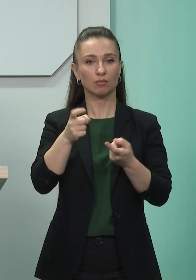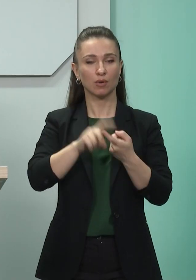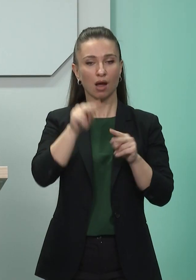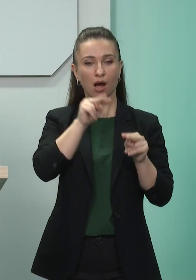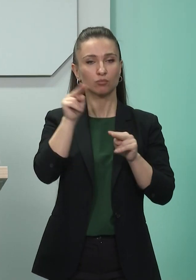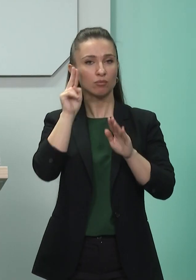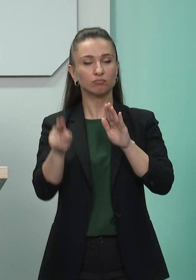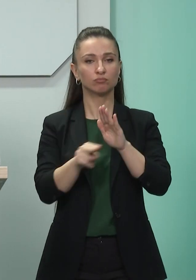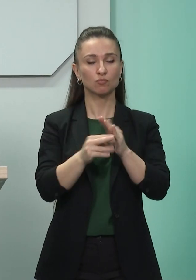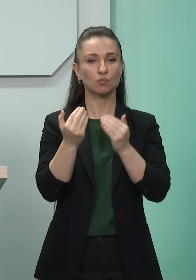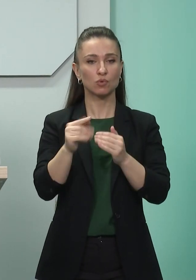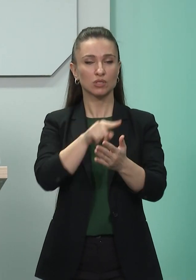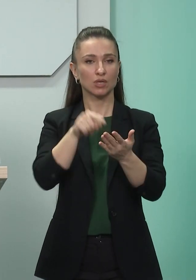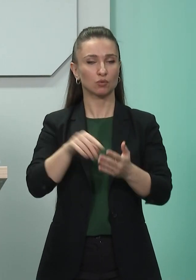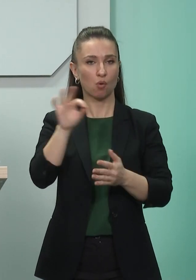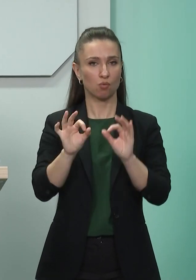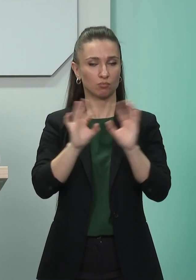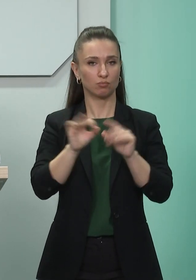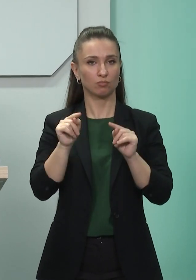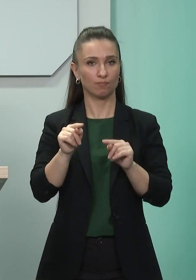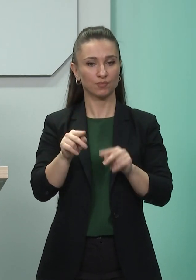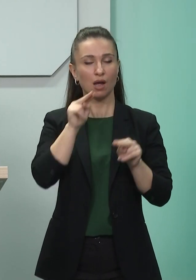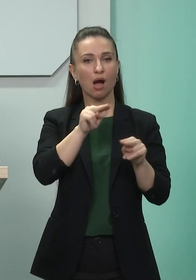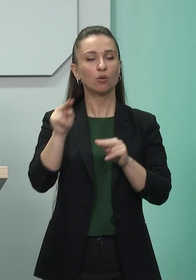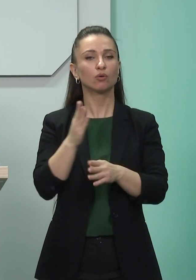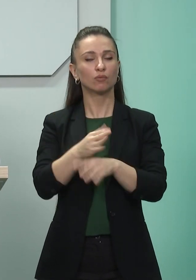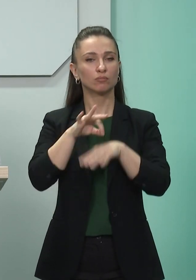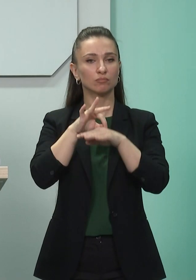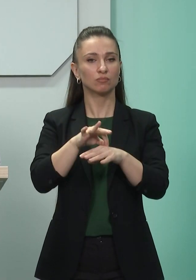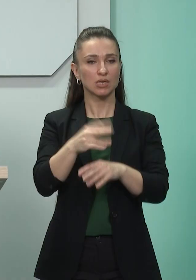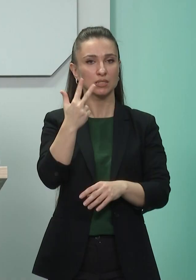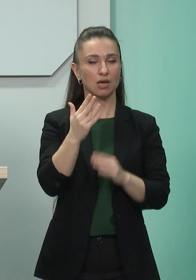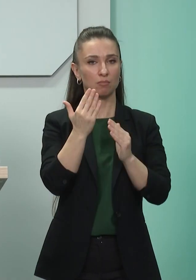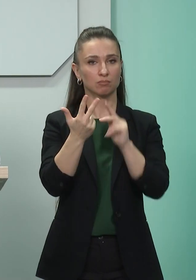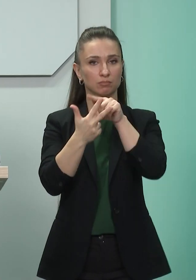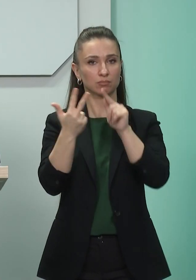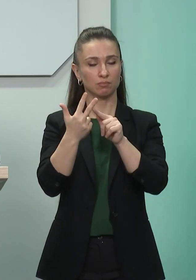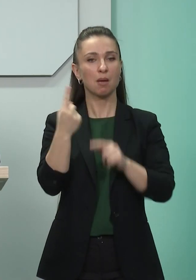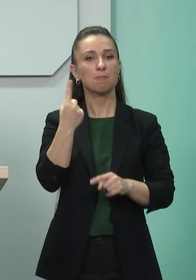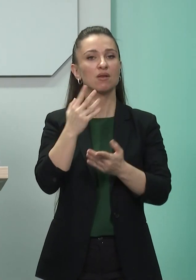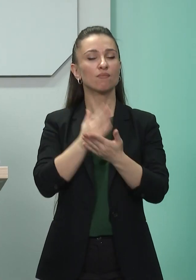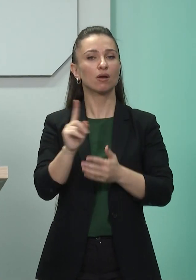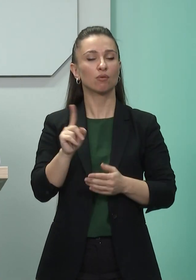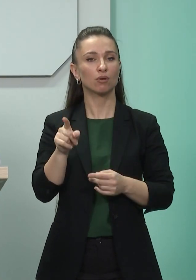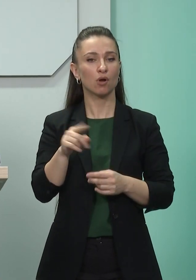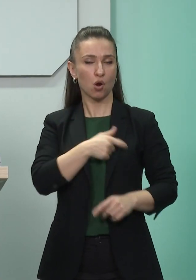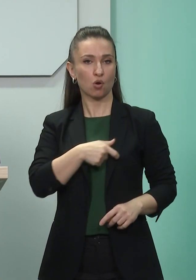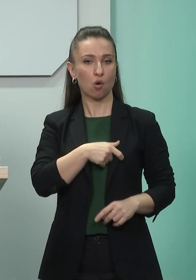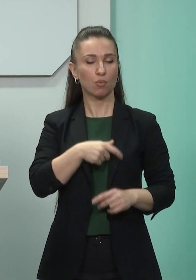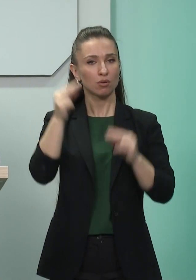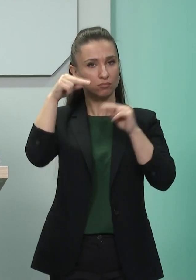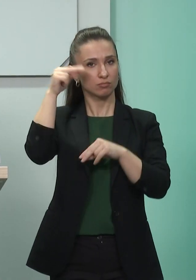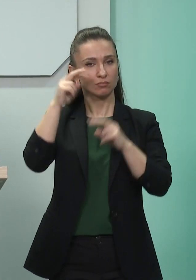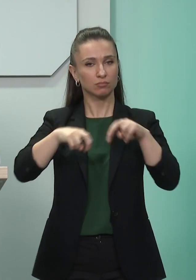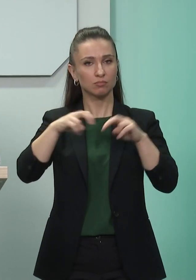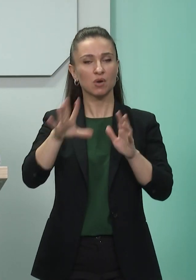აუდიტს დაქვემდებარებული საკითხების შესახებ. აუდიტი განხორციელდება სამ ფაზად. პირველ ეტაპზე კომპანია